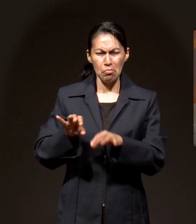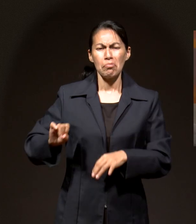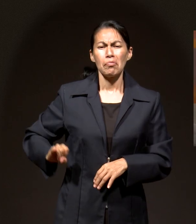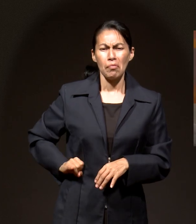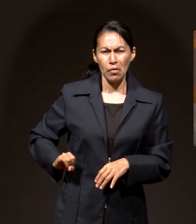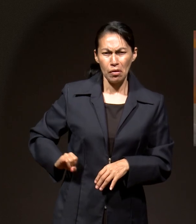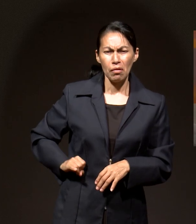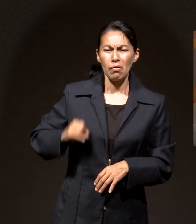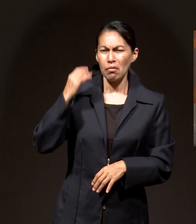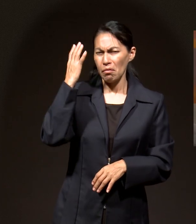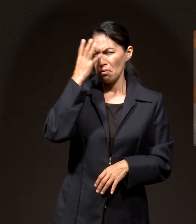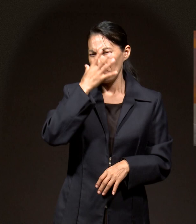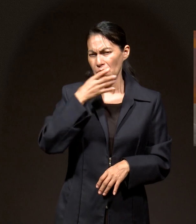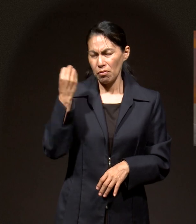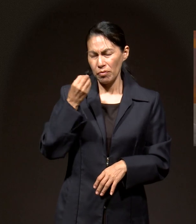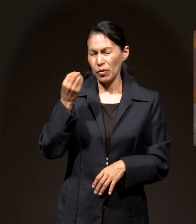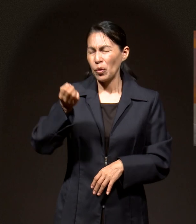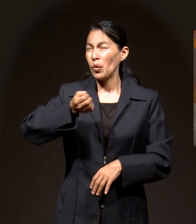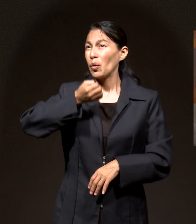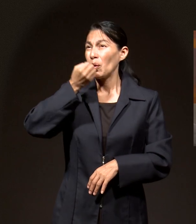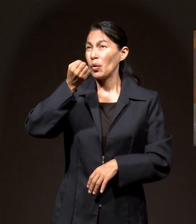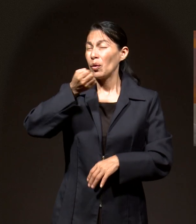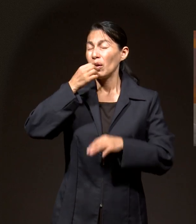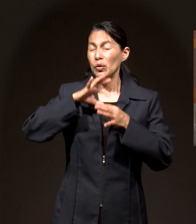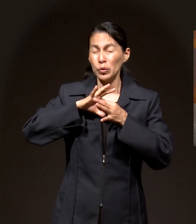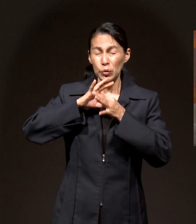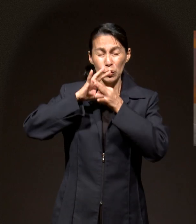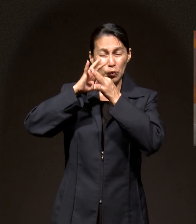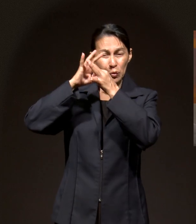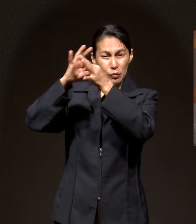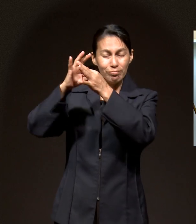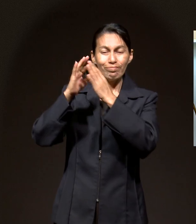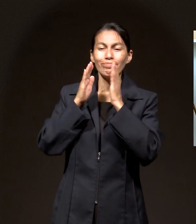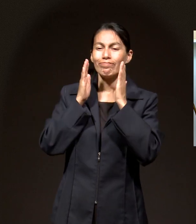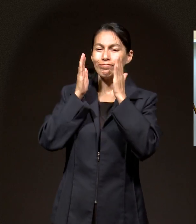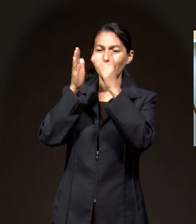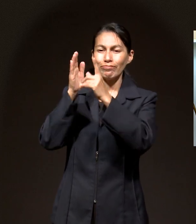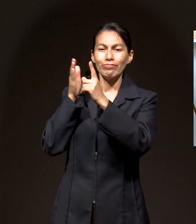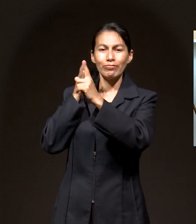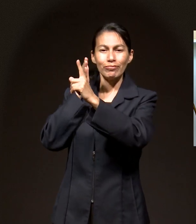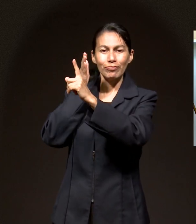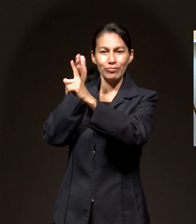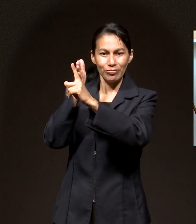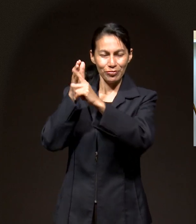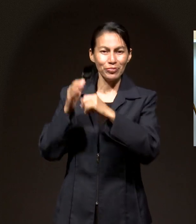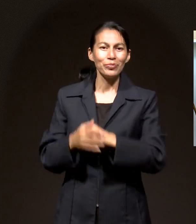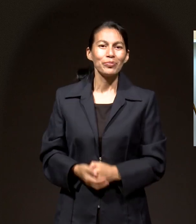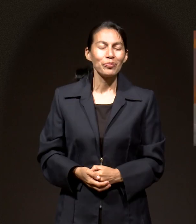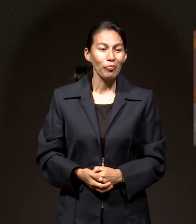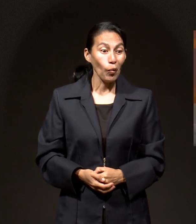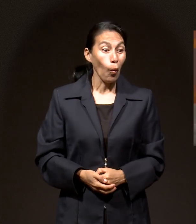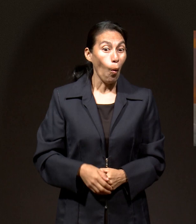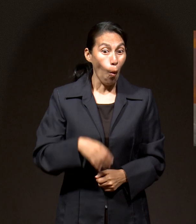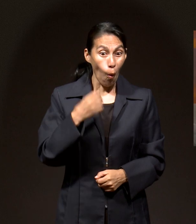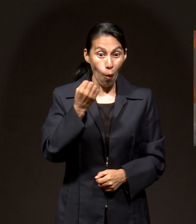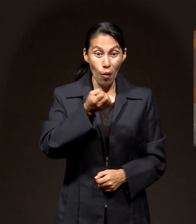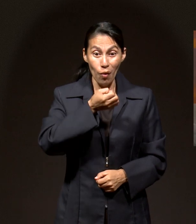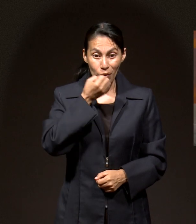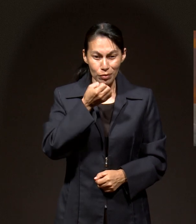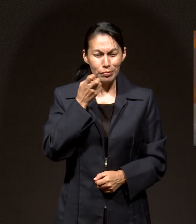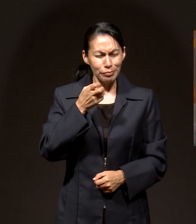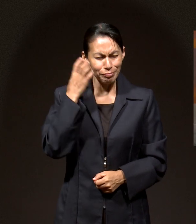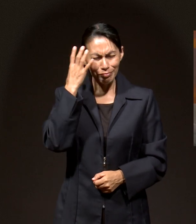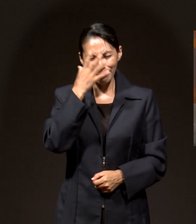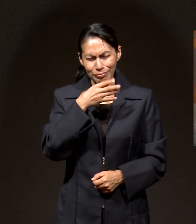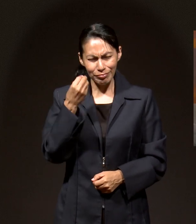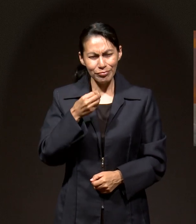importante y muy bonita y muy interesante porque iba a estar centrada en la oración. ¡Wow! ¿En la oración? En la oración. ¡Qué maravilla!